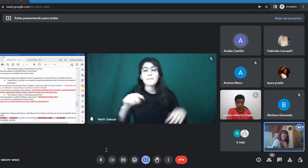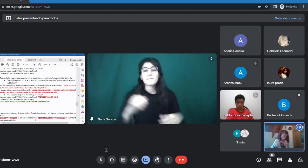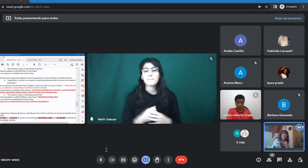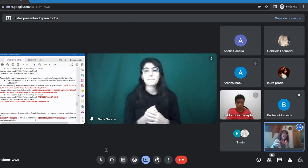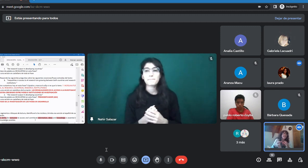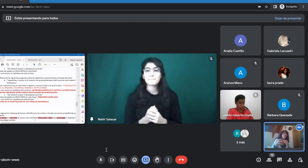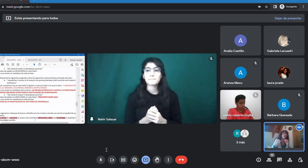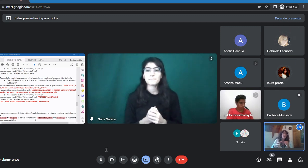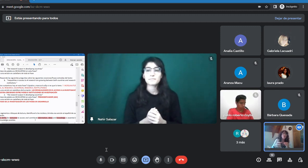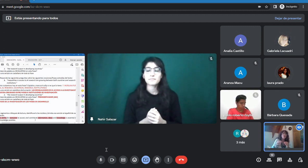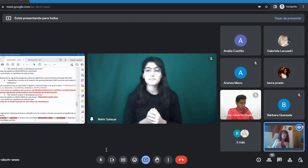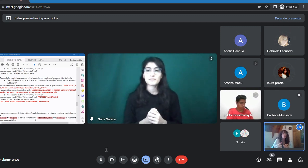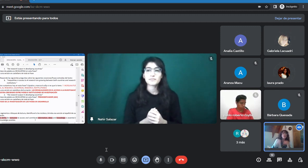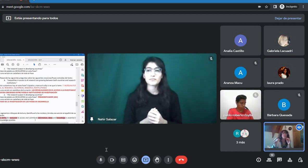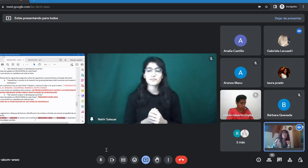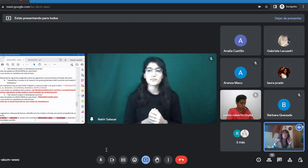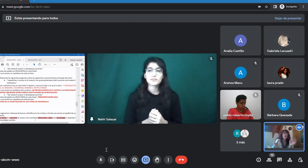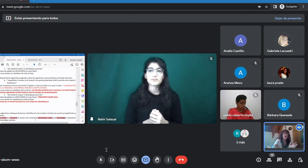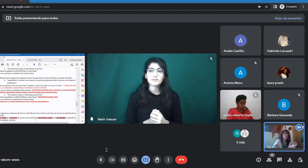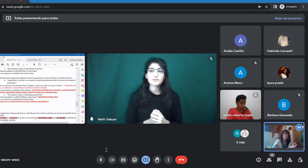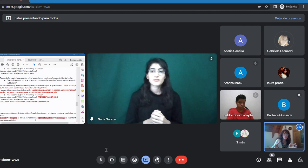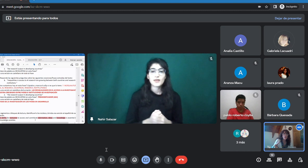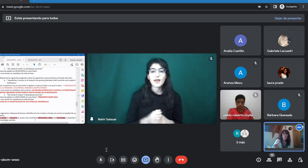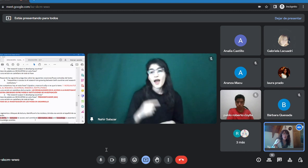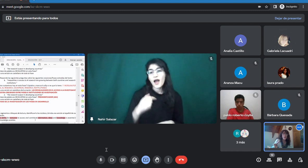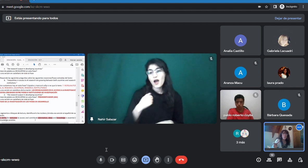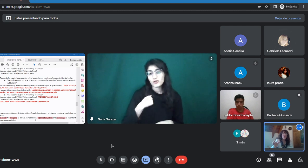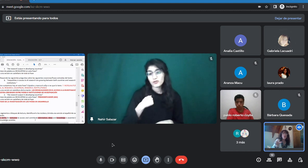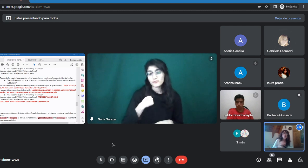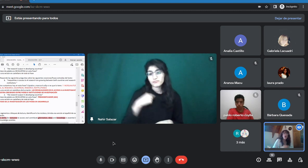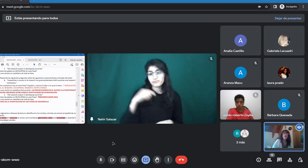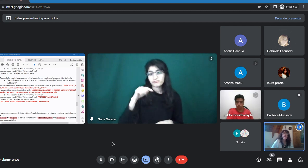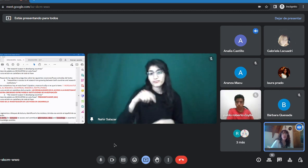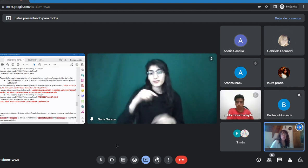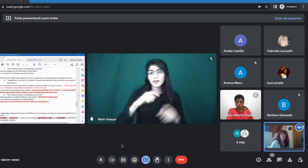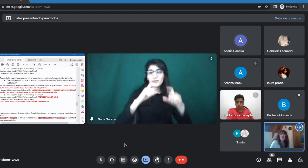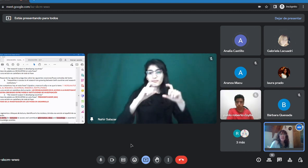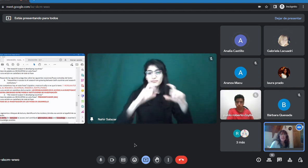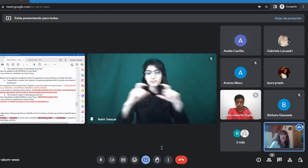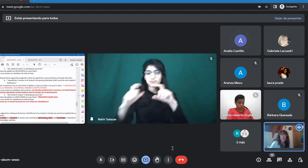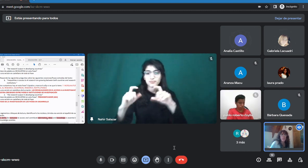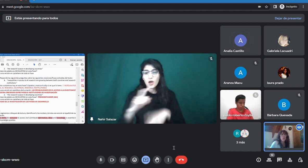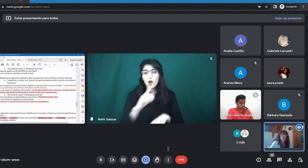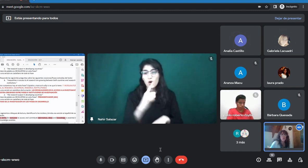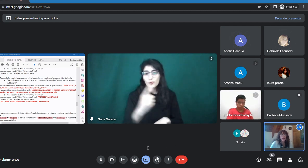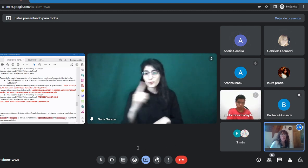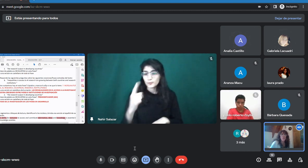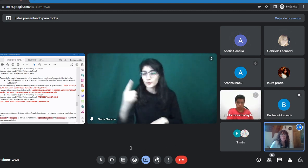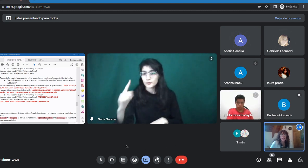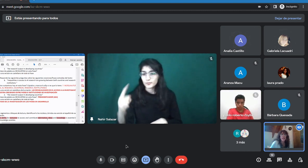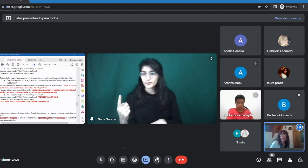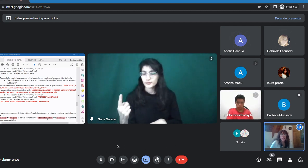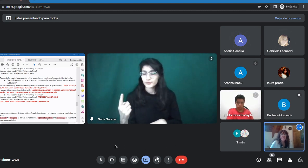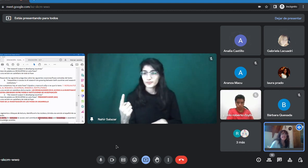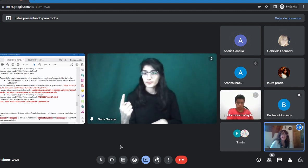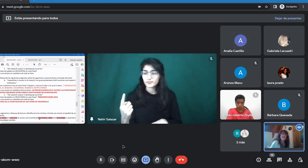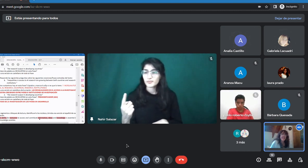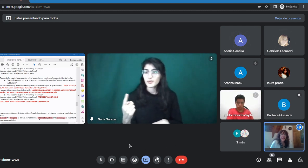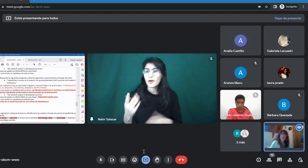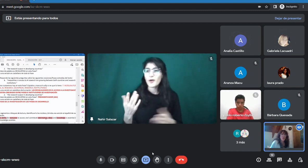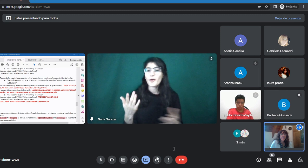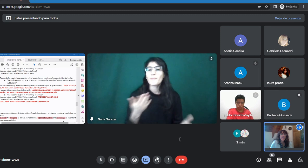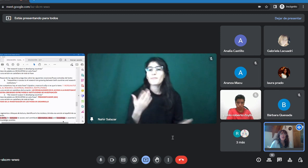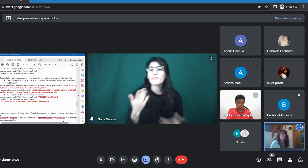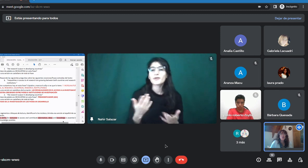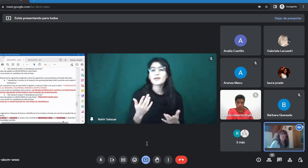núcleos, ¿sí? O sea, en realidad en estos casos nosotros los hacemos separados. porque no hay algo que diga, vamos a suponer que fuese esencial,